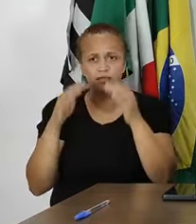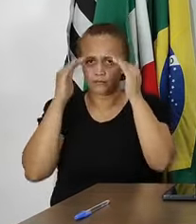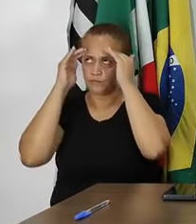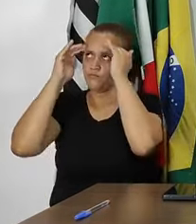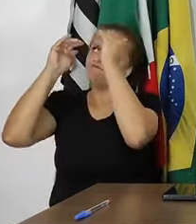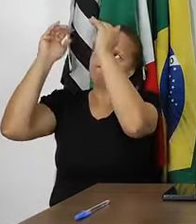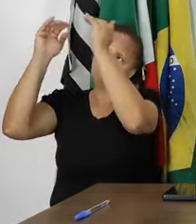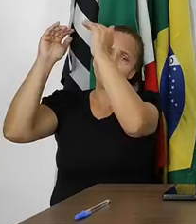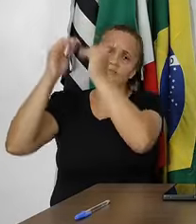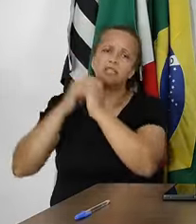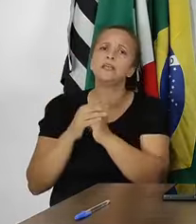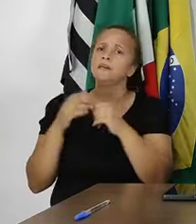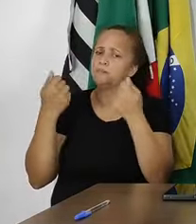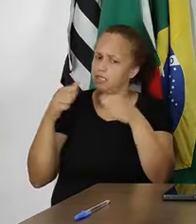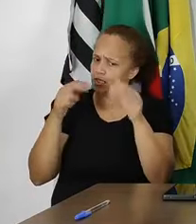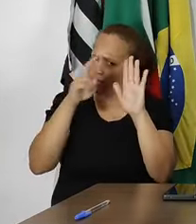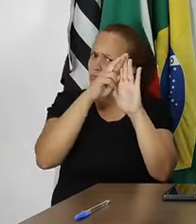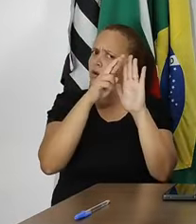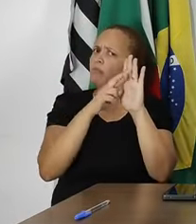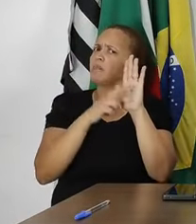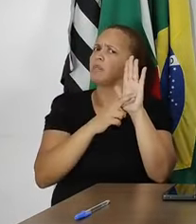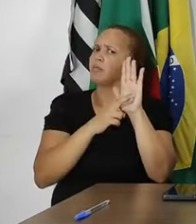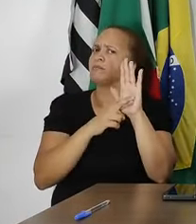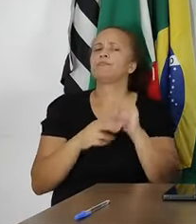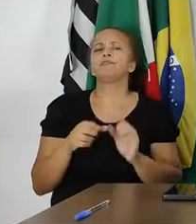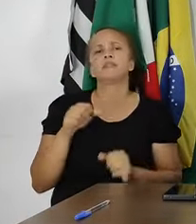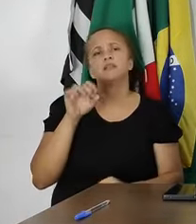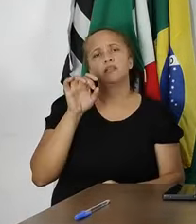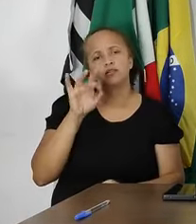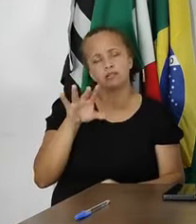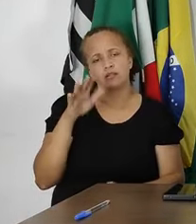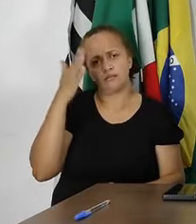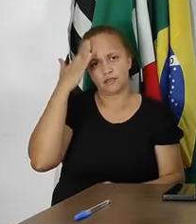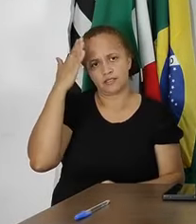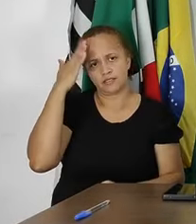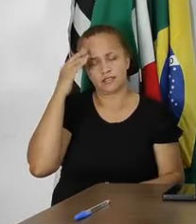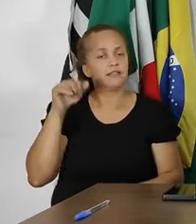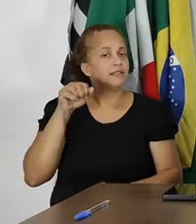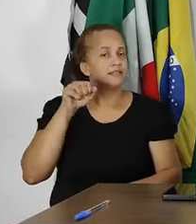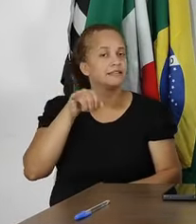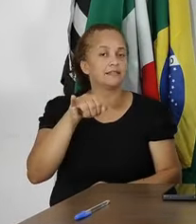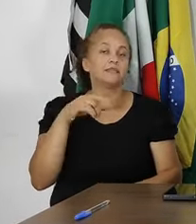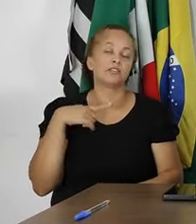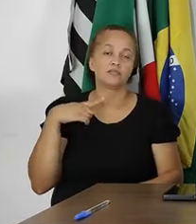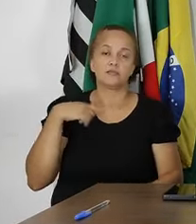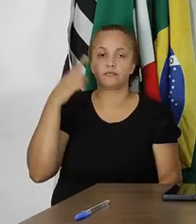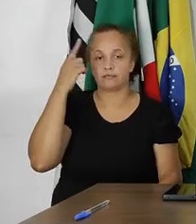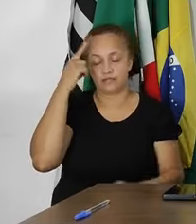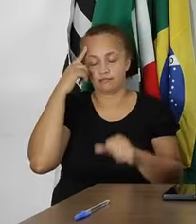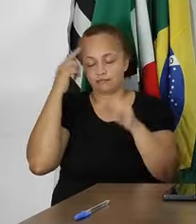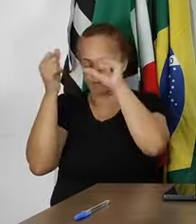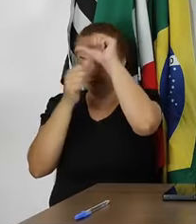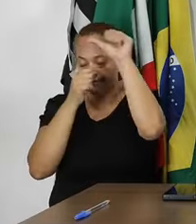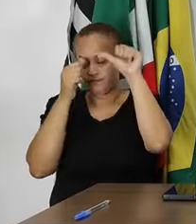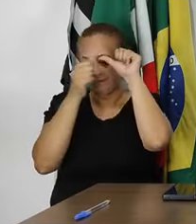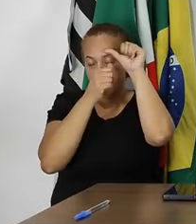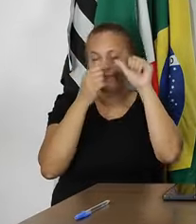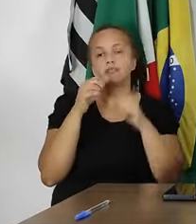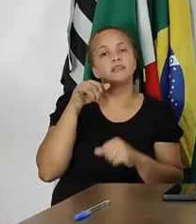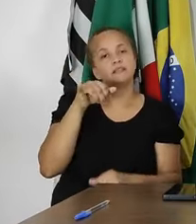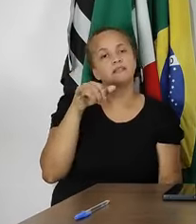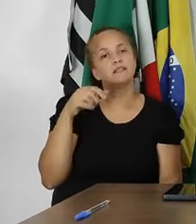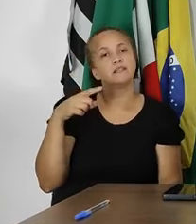obedecer, deveres a cumprir, e só faremos isso se tivermos uma mente renovada pela palavra, se tivermos uma identidade firmada